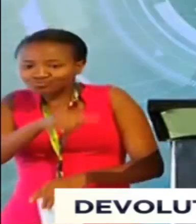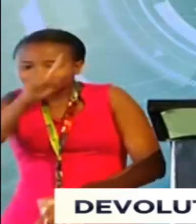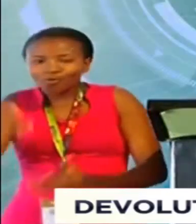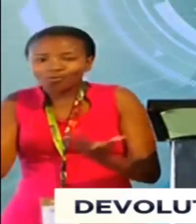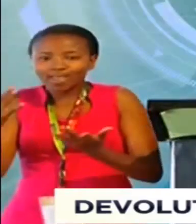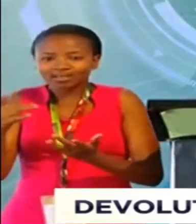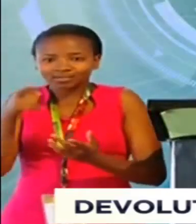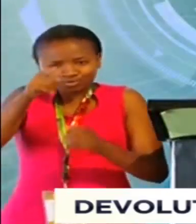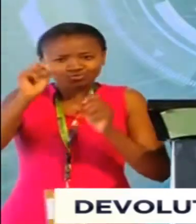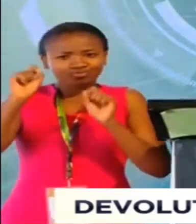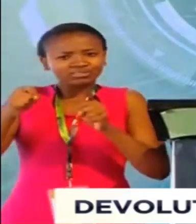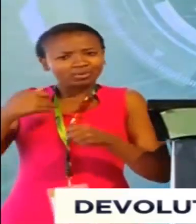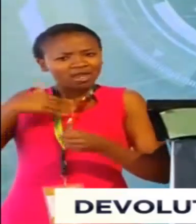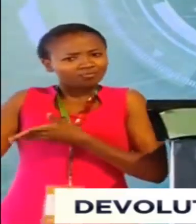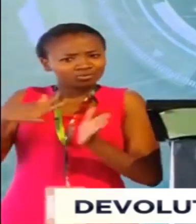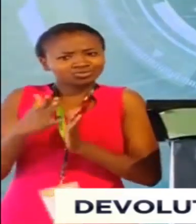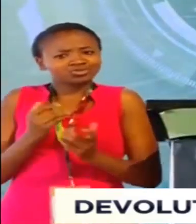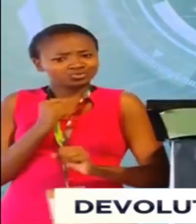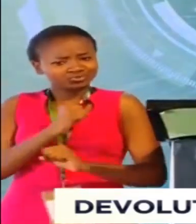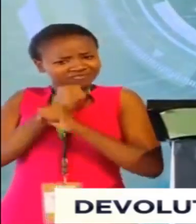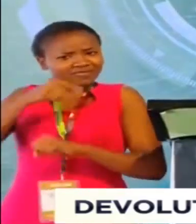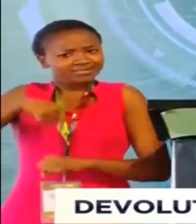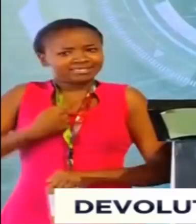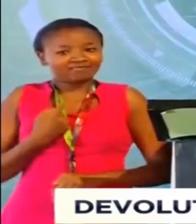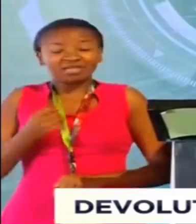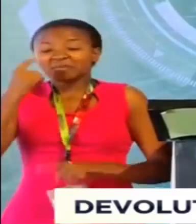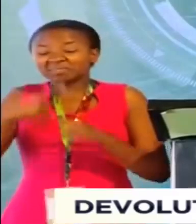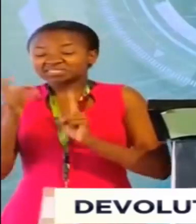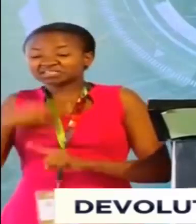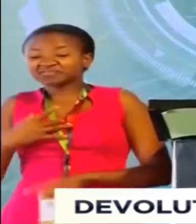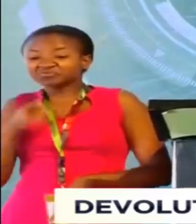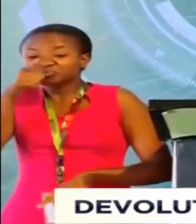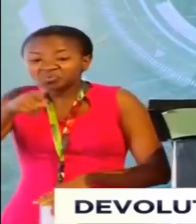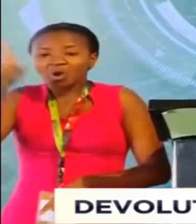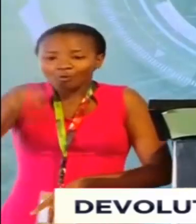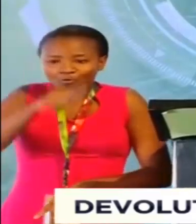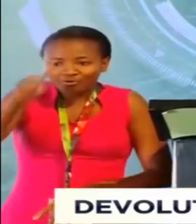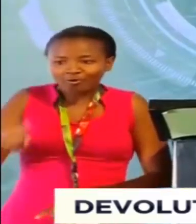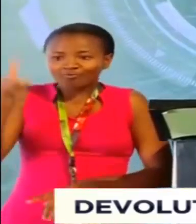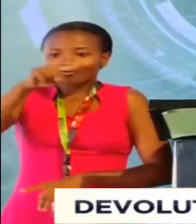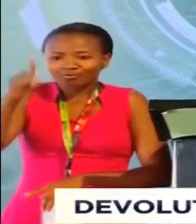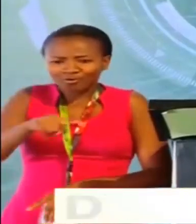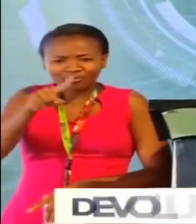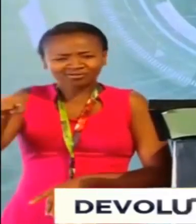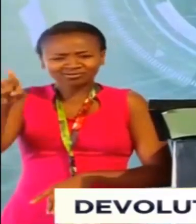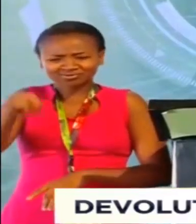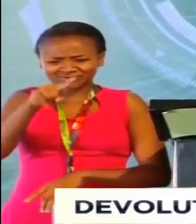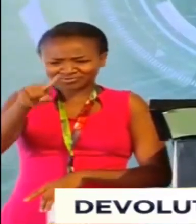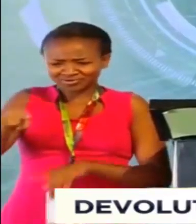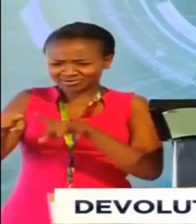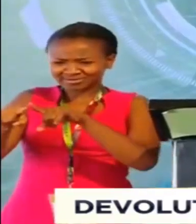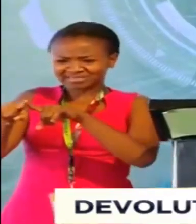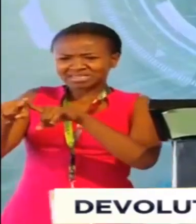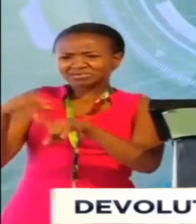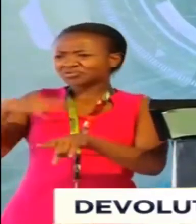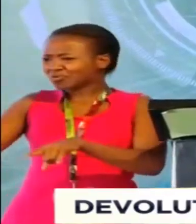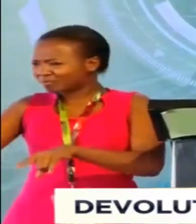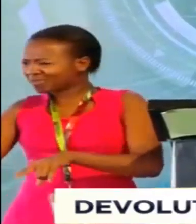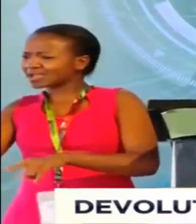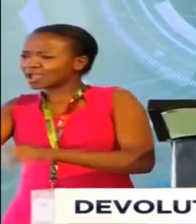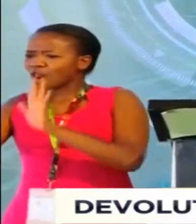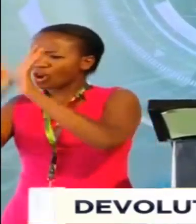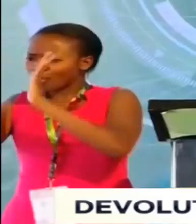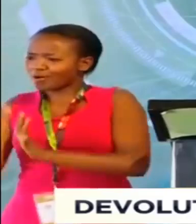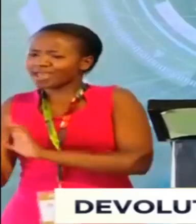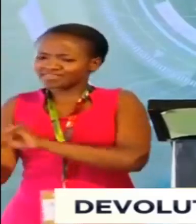ni namna gani wenzangu? Na kama bado unaendelea kuambiwa ya kwamba bado umefanya makosa, si uende utafute wakili ndio uende